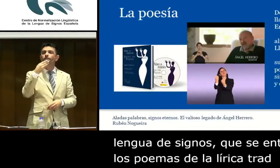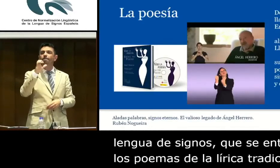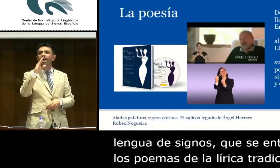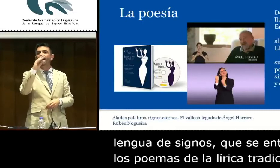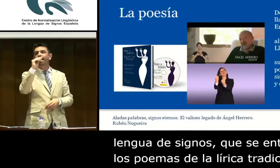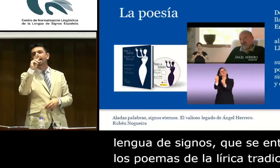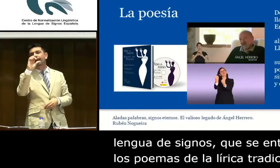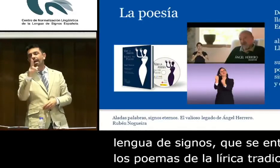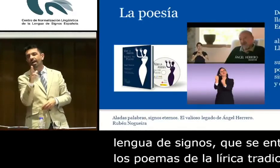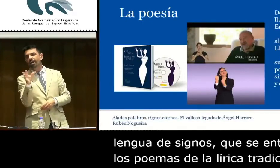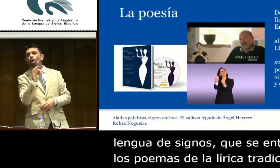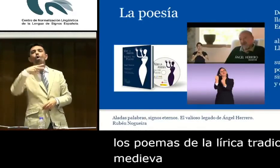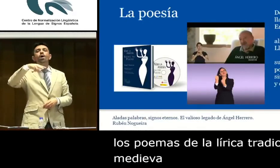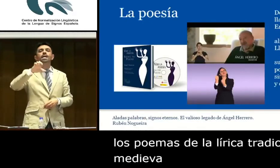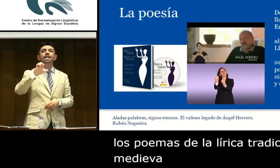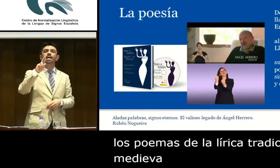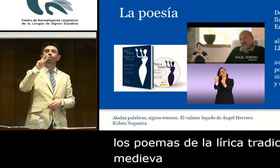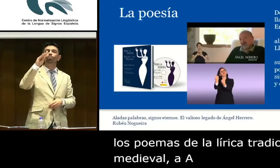a Pablo Neruda,